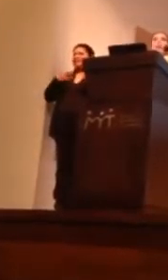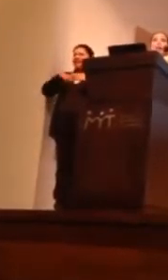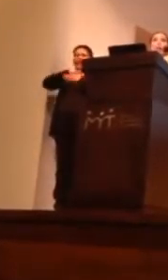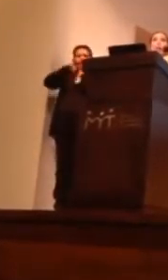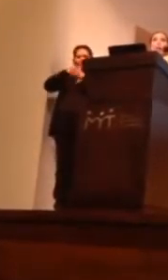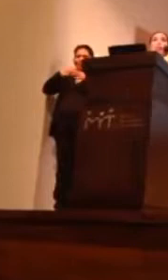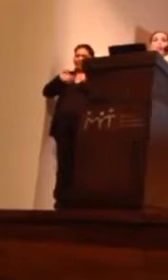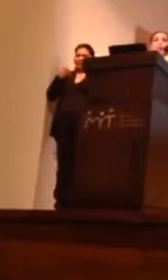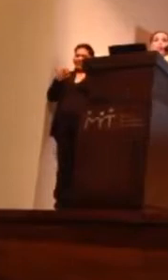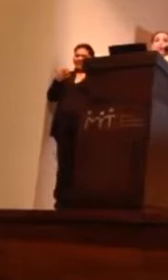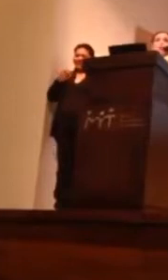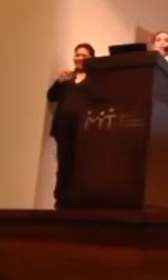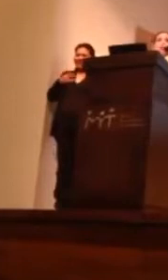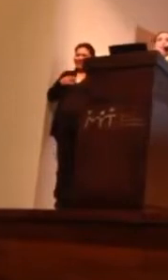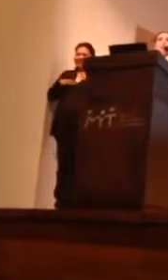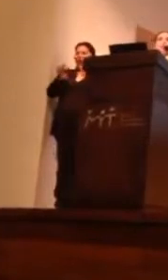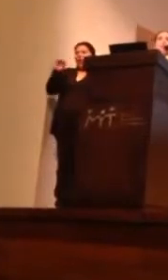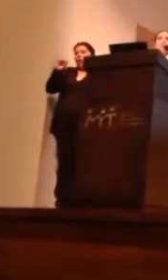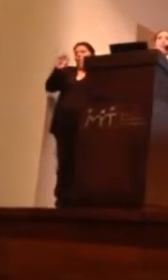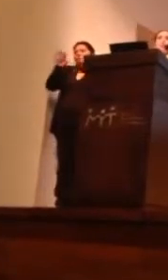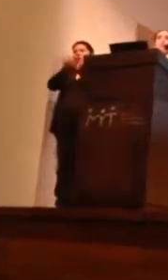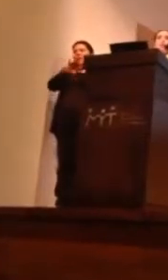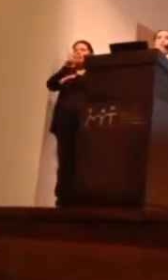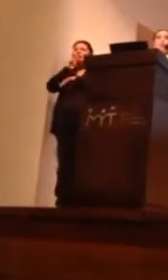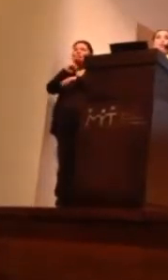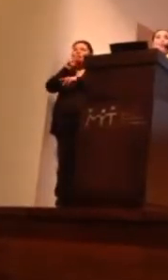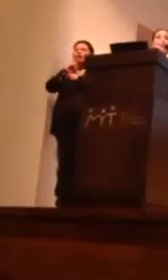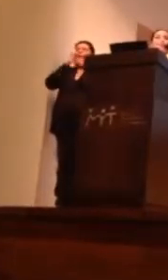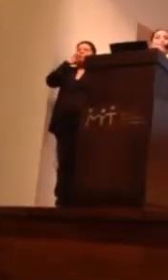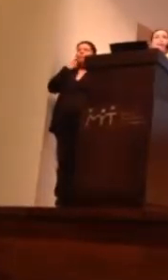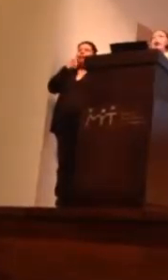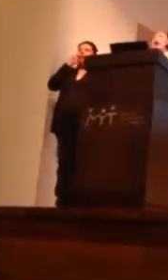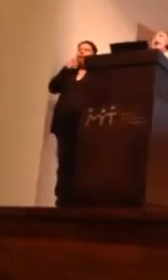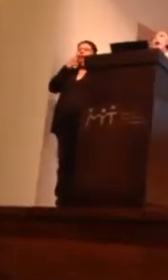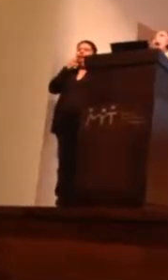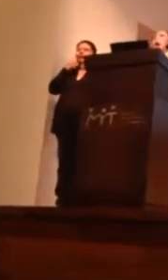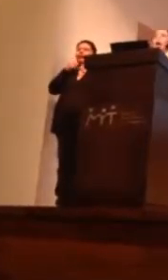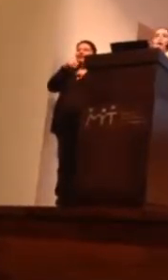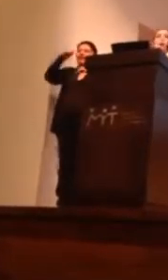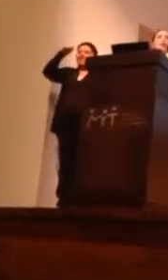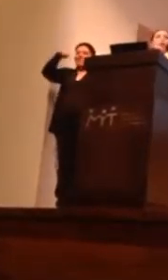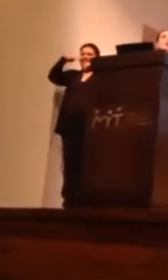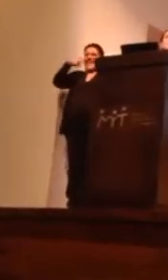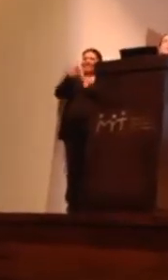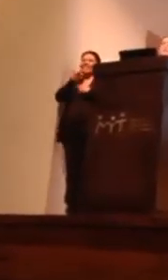O la que llora toda la vida, ¿no? Entonces dices, no, aquí toca reírse.